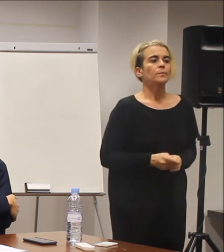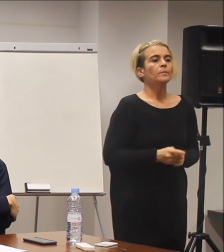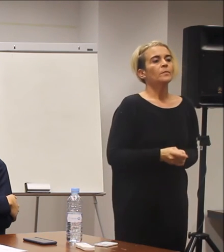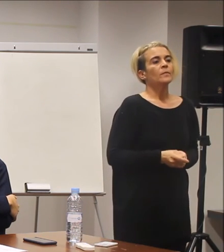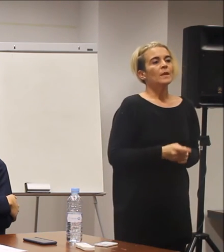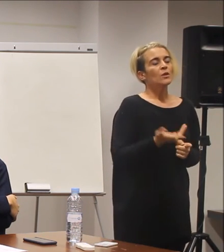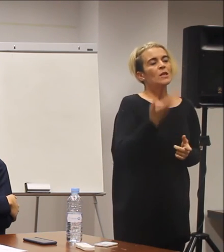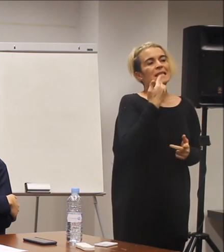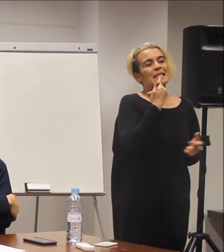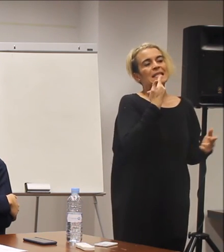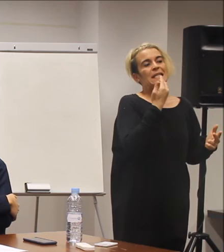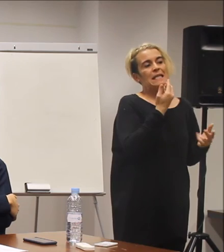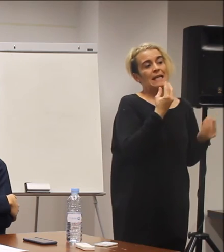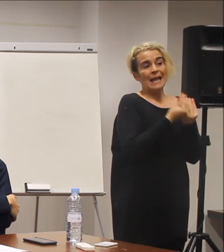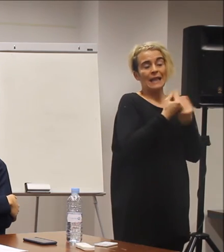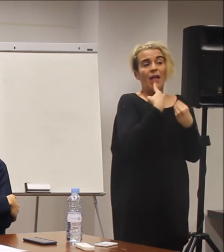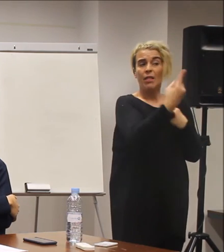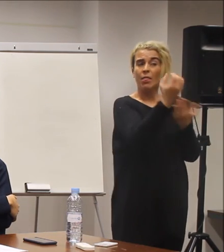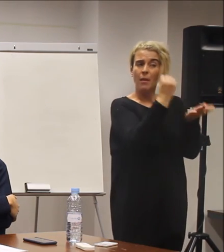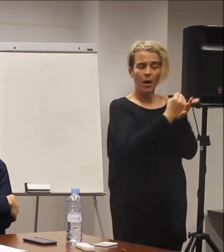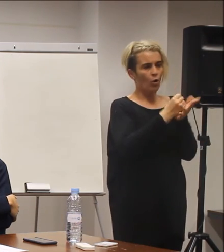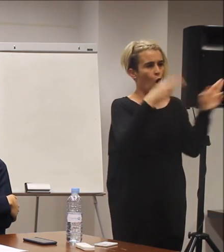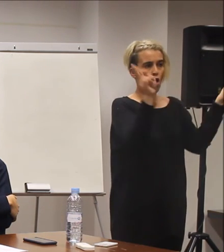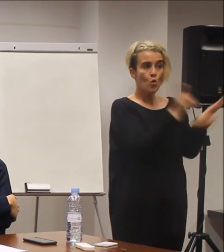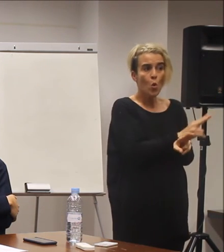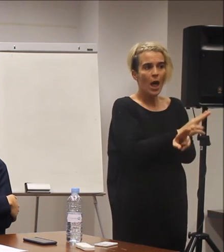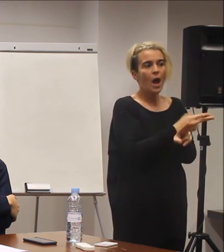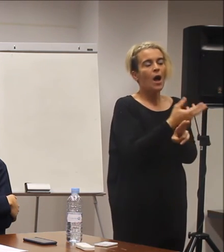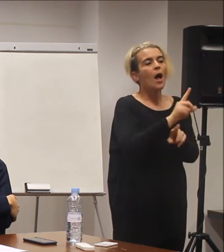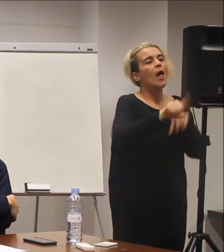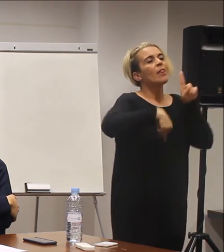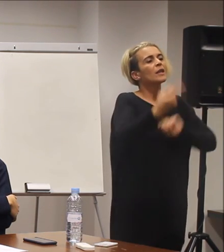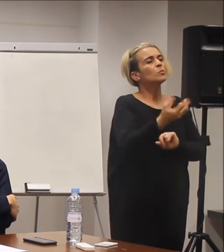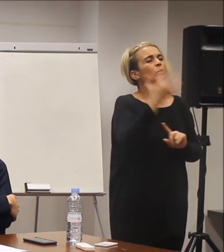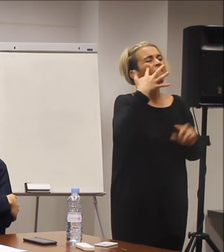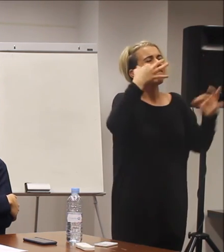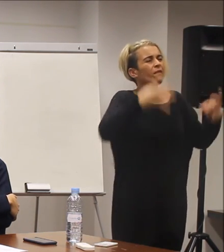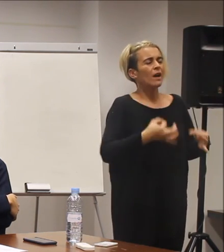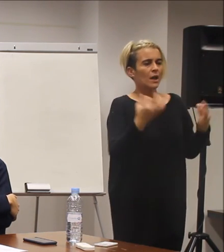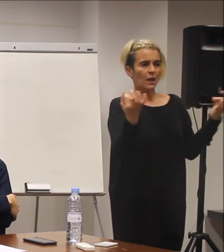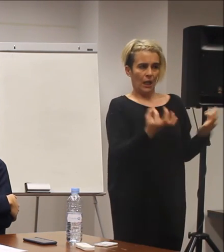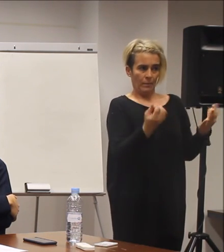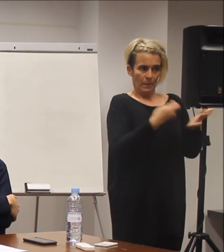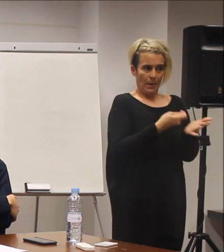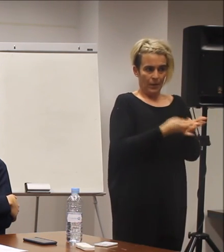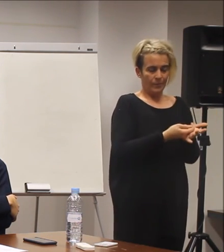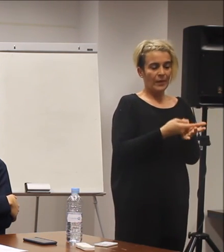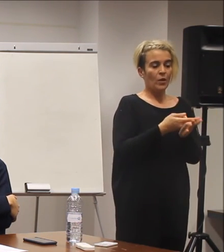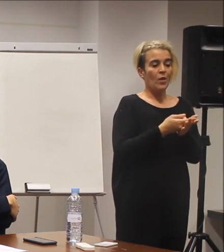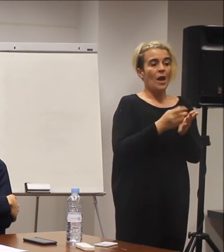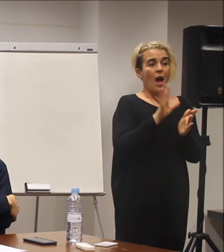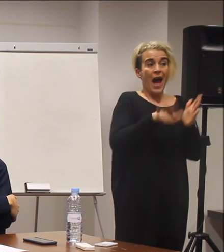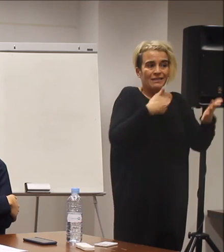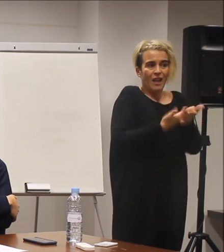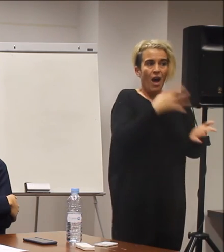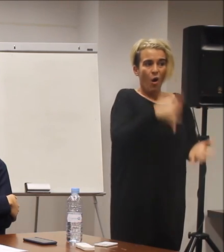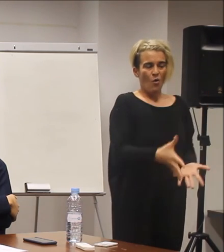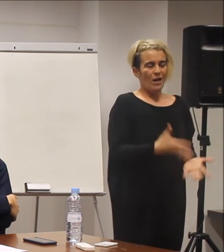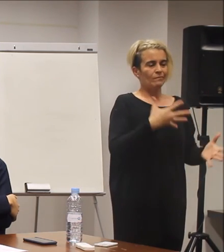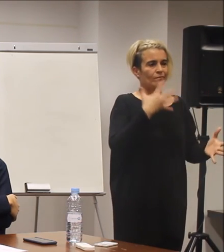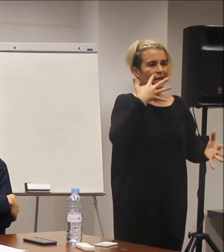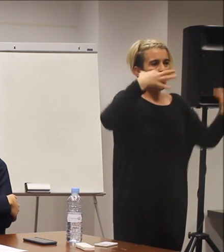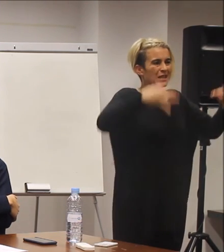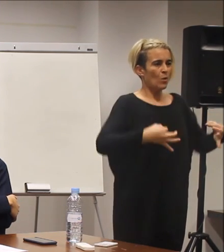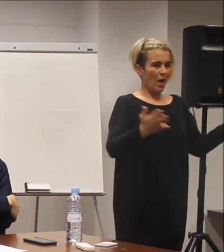declara nula la cantidad y ¿qué es lo que corresponde? Bueno, pues aquí ha habido una inseguridad jurídica muy grande. Nos encontrábamos hace 3 años atrás, para que veáis cómo ha